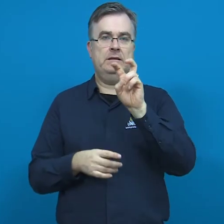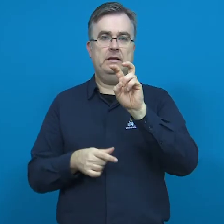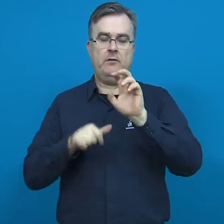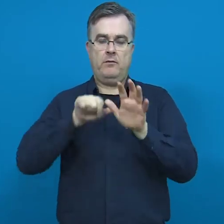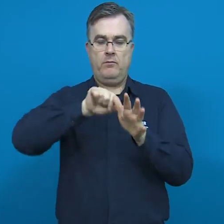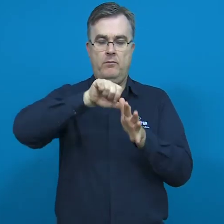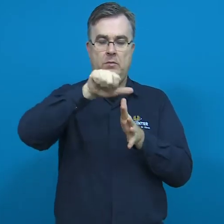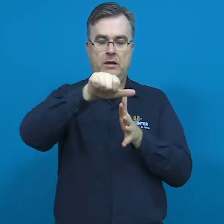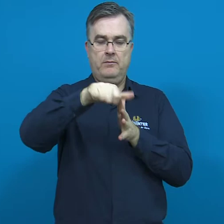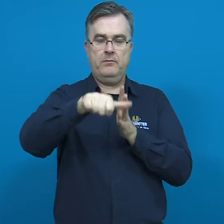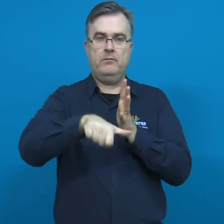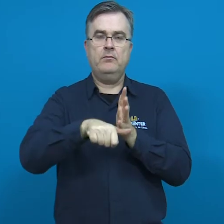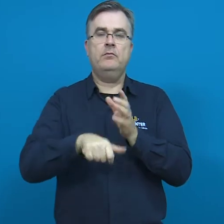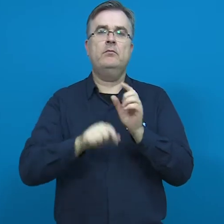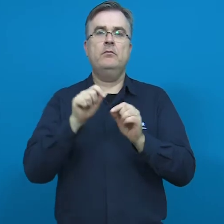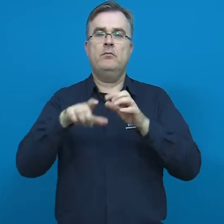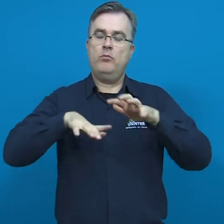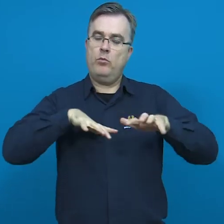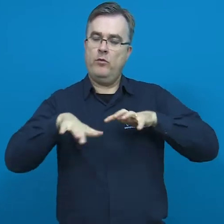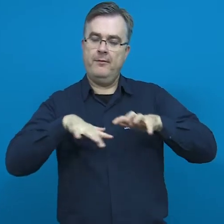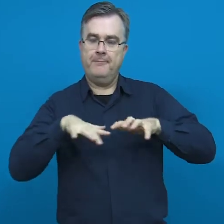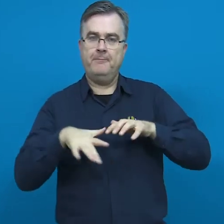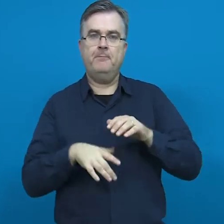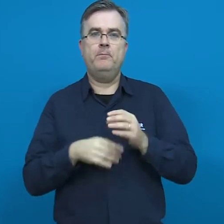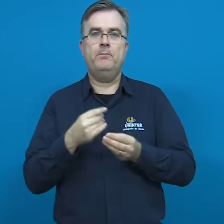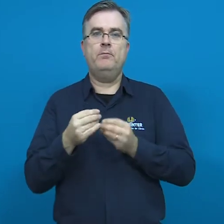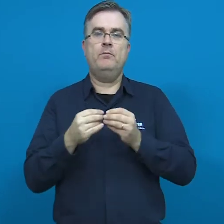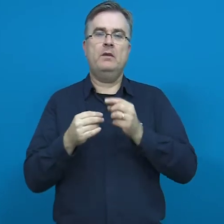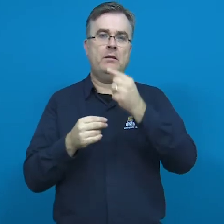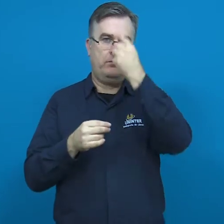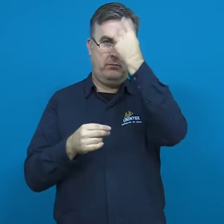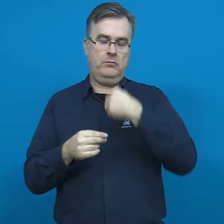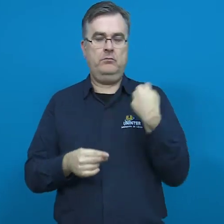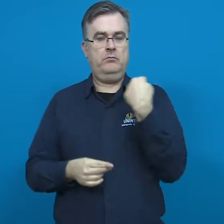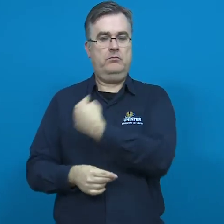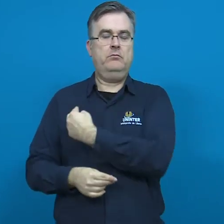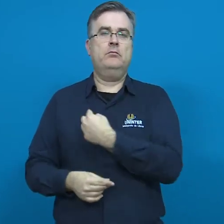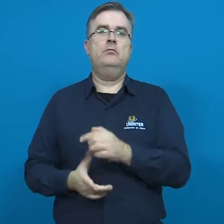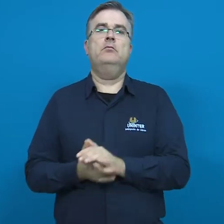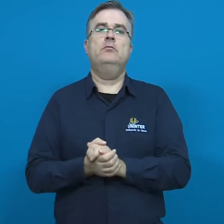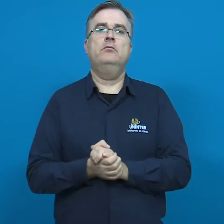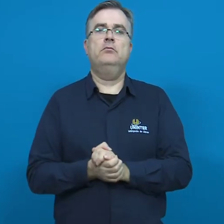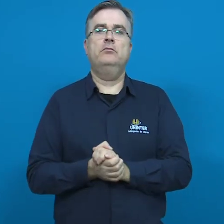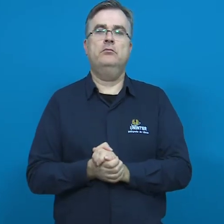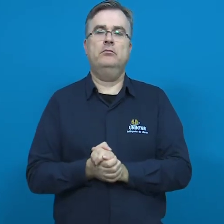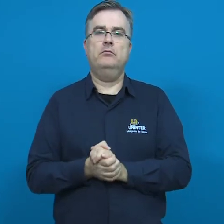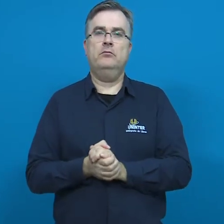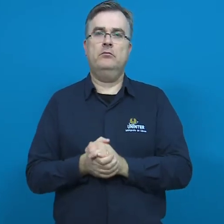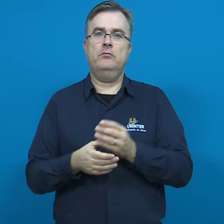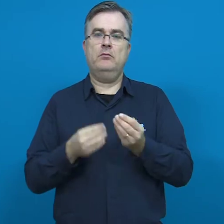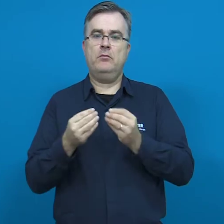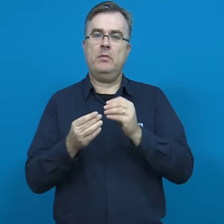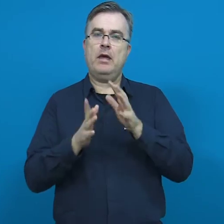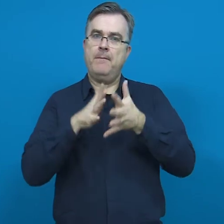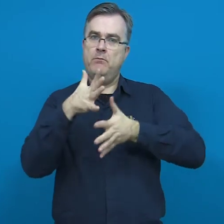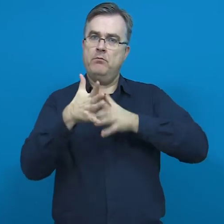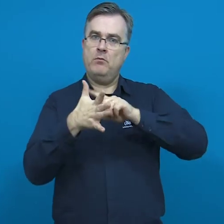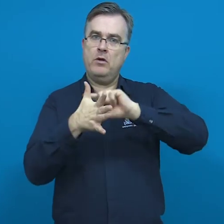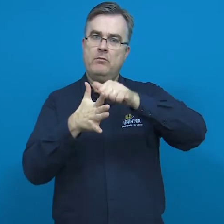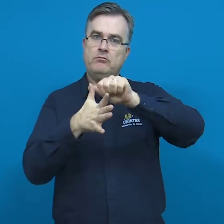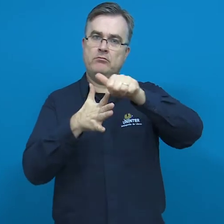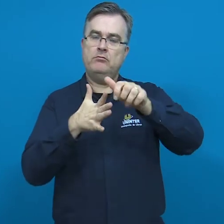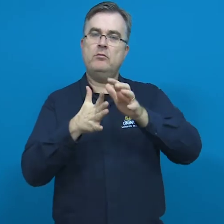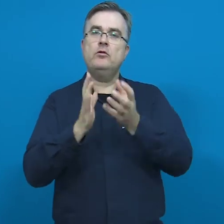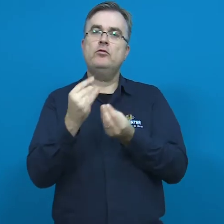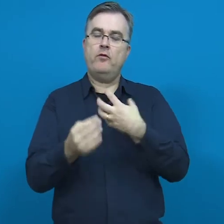Então, os 5 parâmetros da língua de sinais o movimento, o ponto de articulação, a configuração de